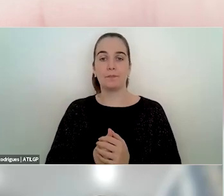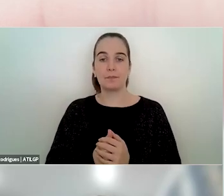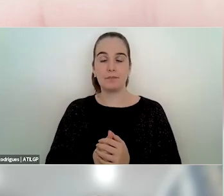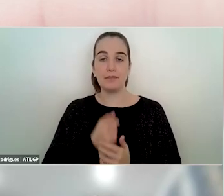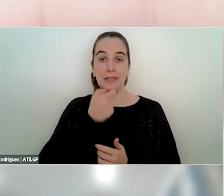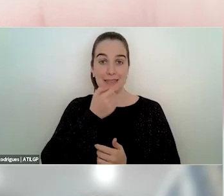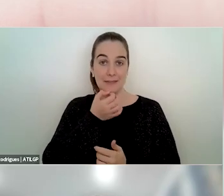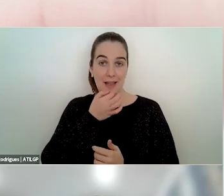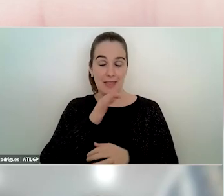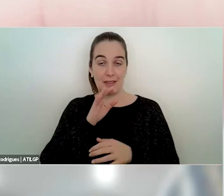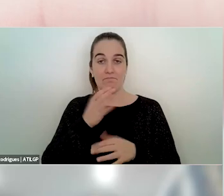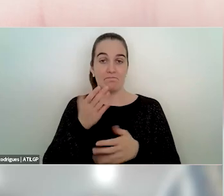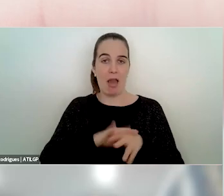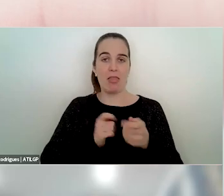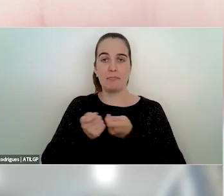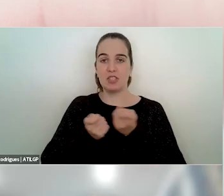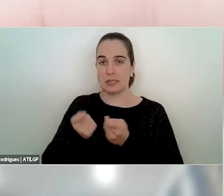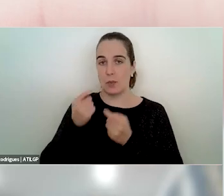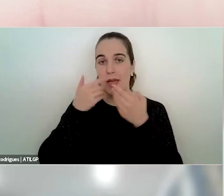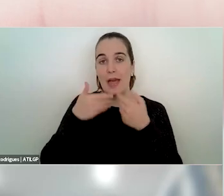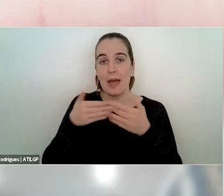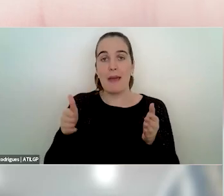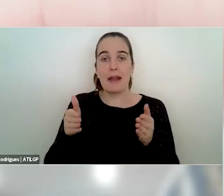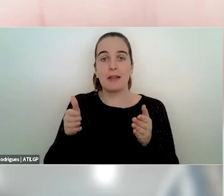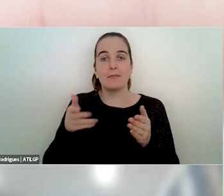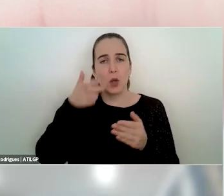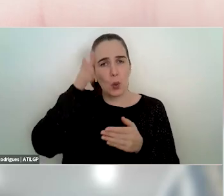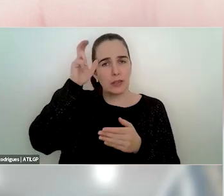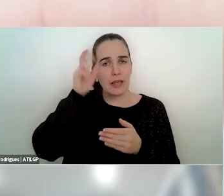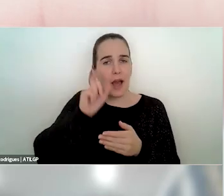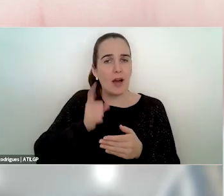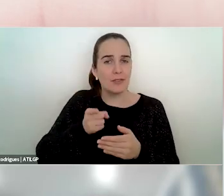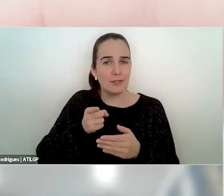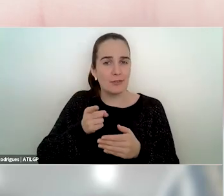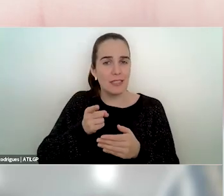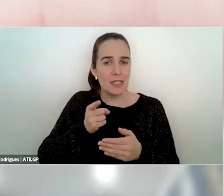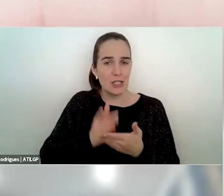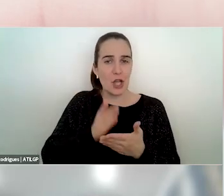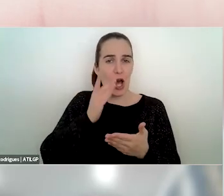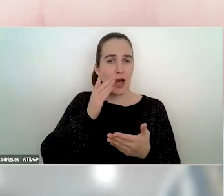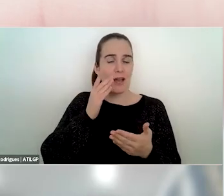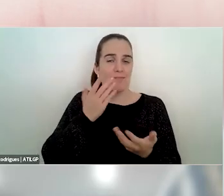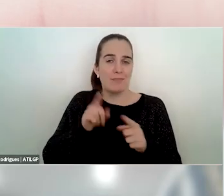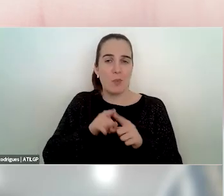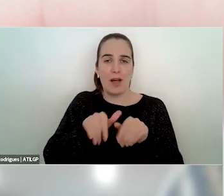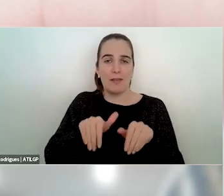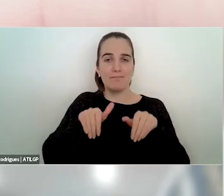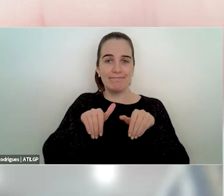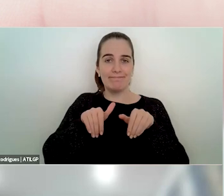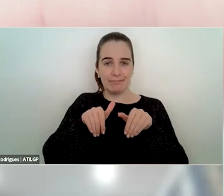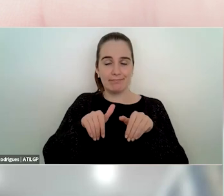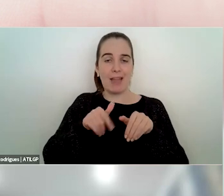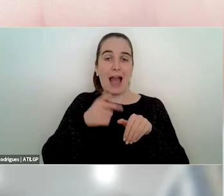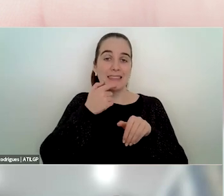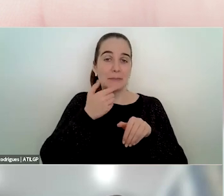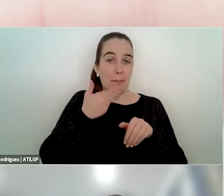à administração aberta, o conceito não se deve resumir à transparência passiva, que era aquela que de